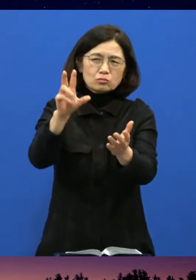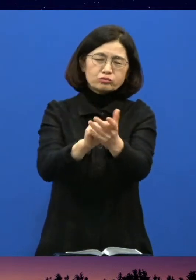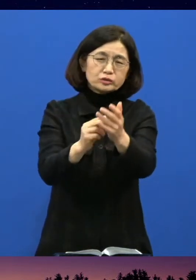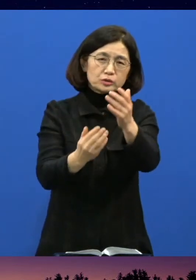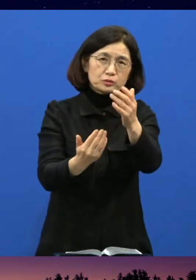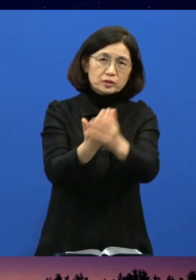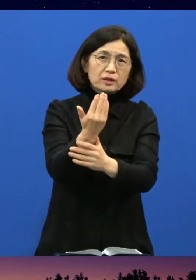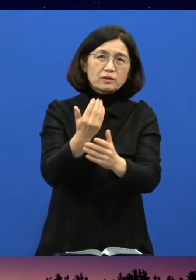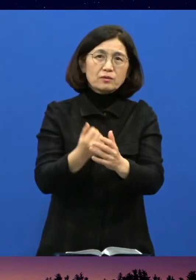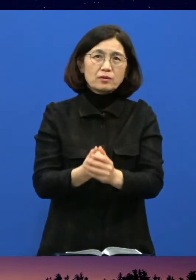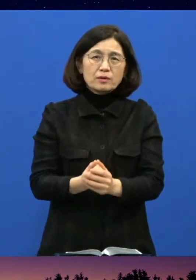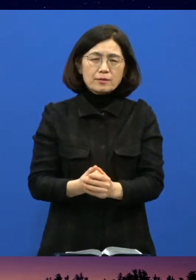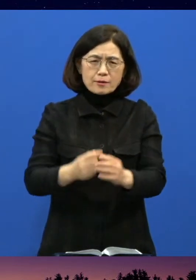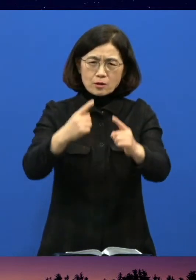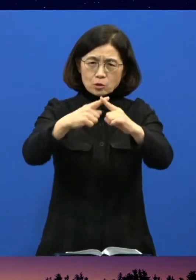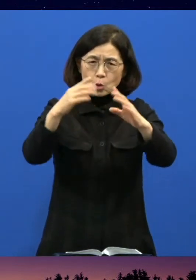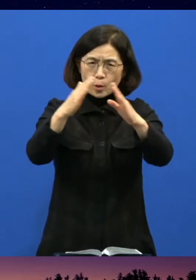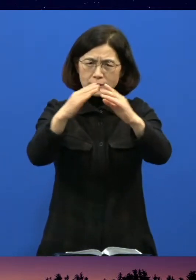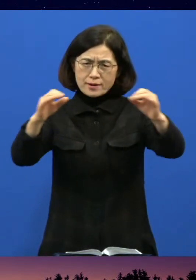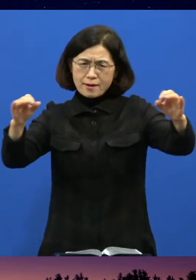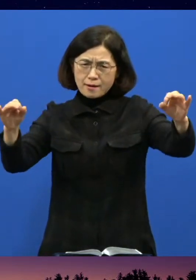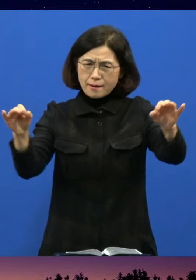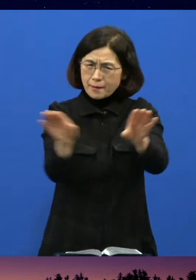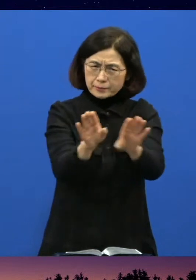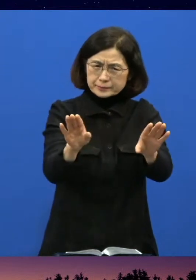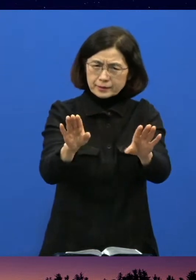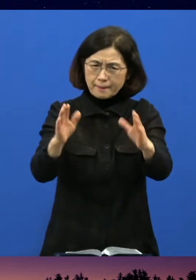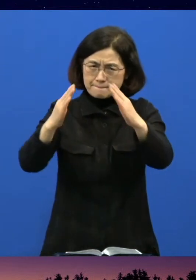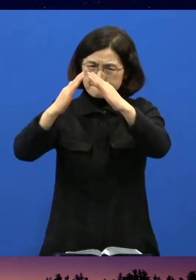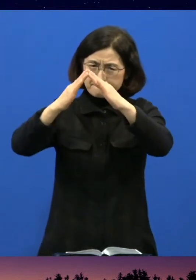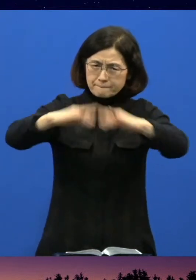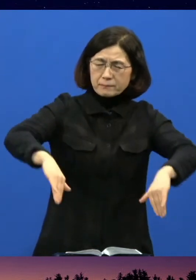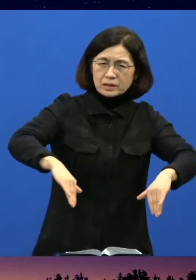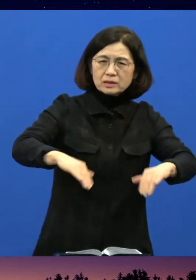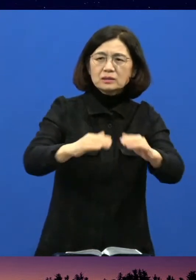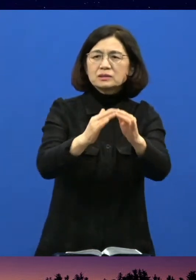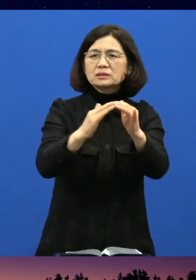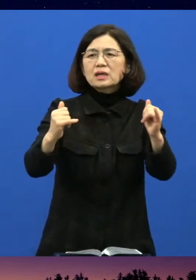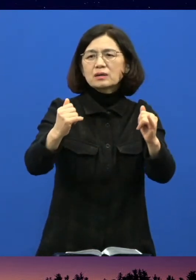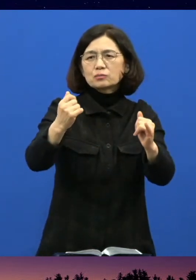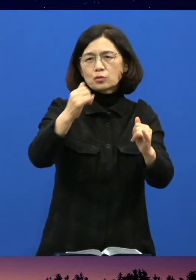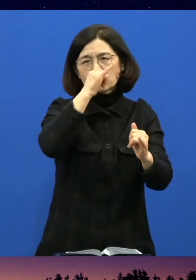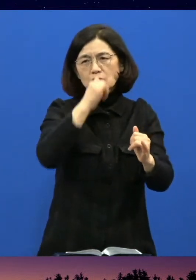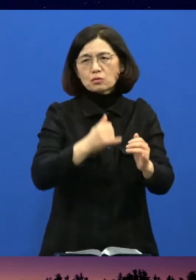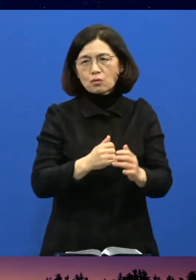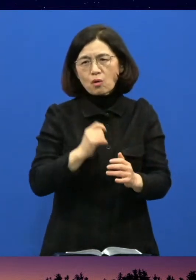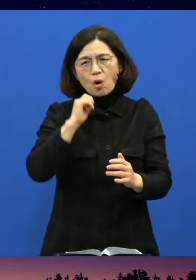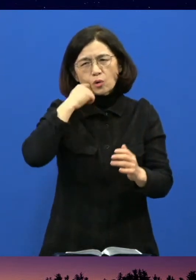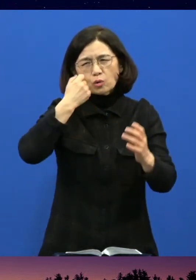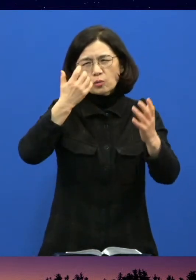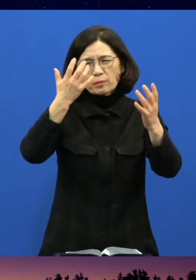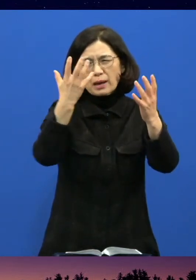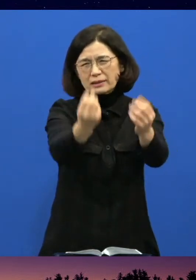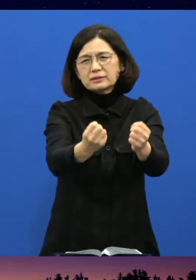교회를 막 없애버리려고 하는 사단의 공격이 막 밀어닥쳐가지고 얼마나 어려움들이 많이